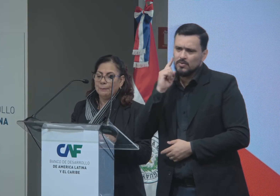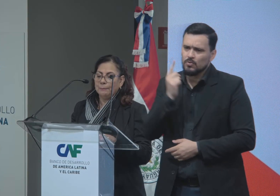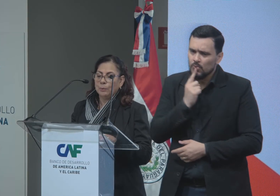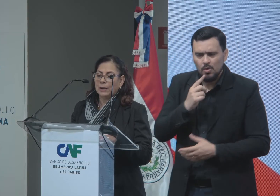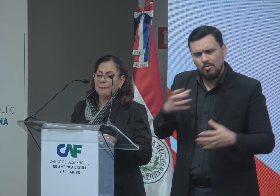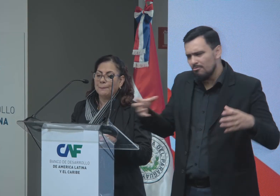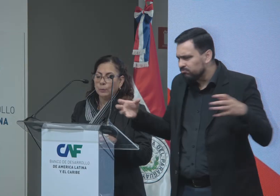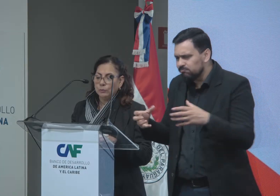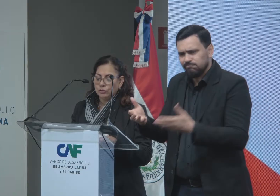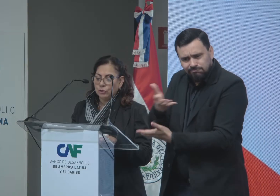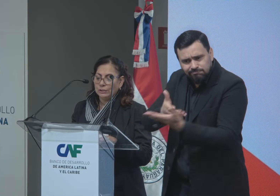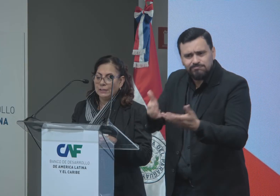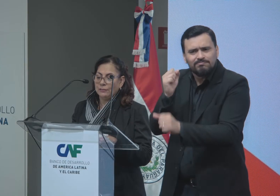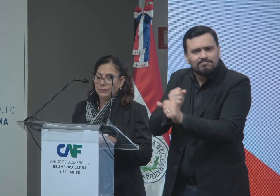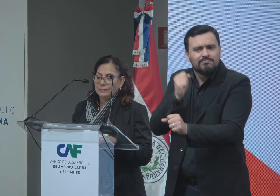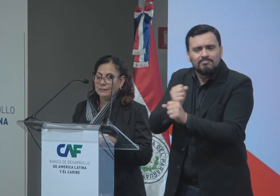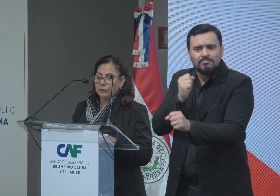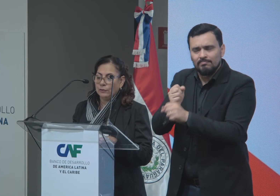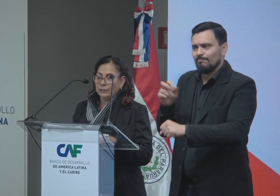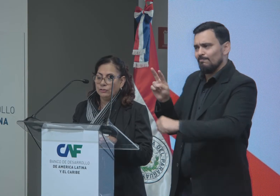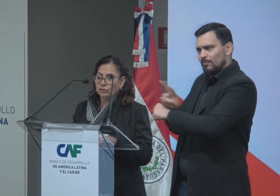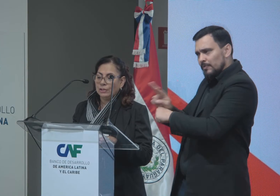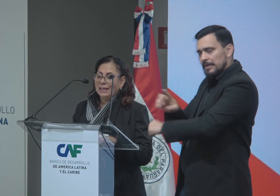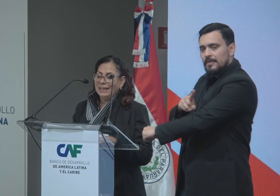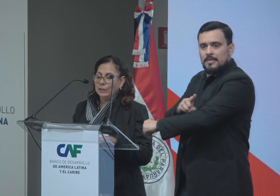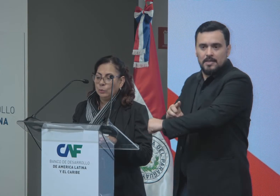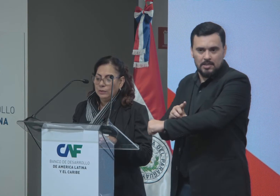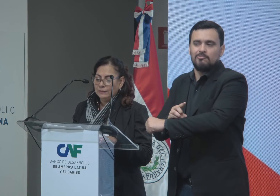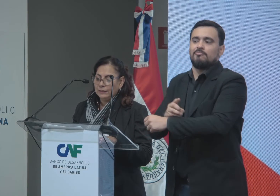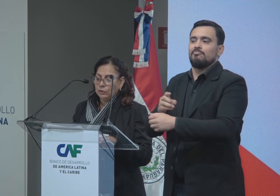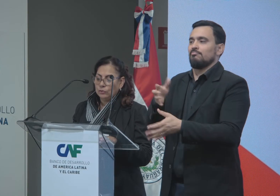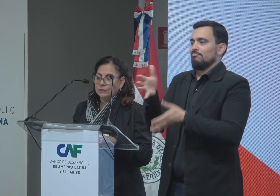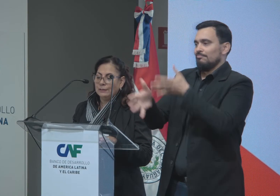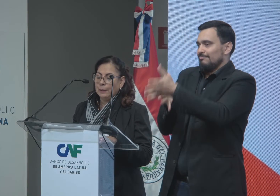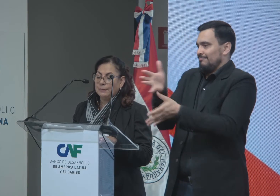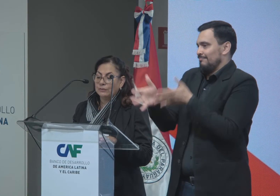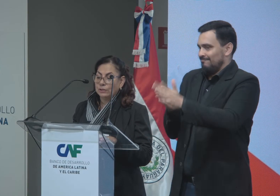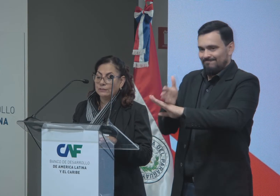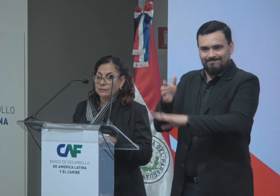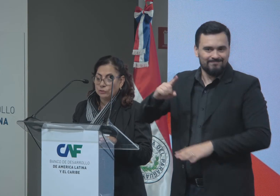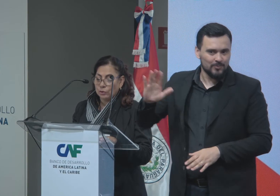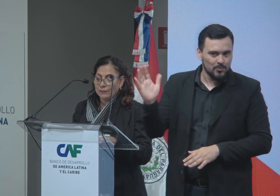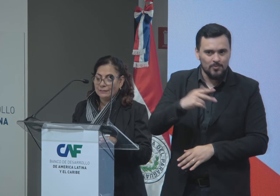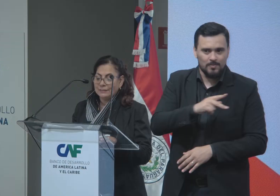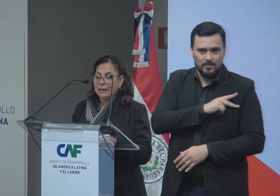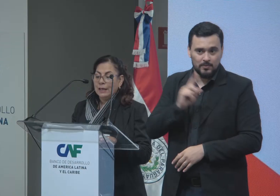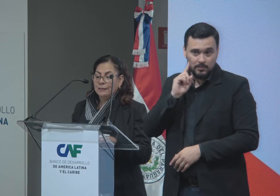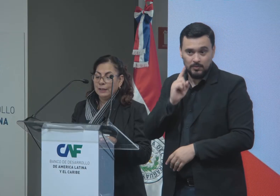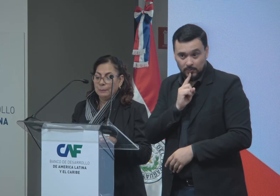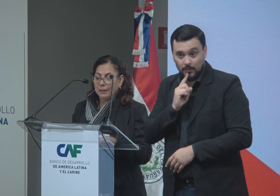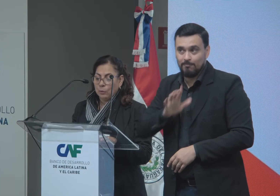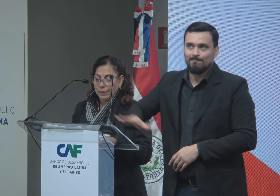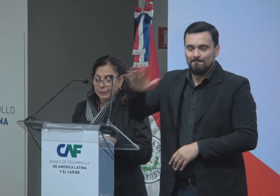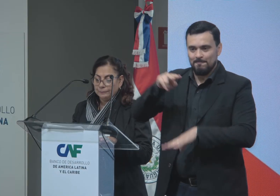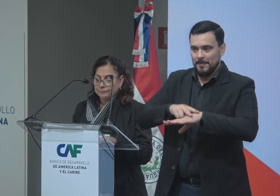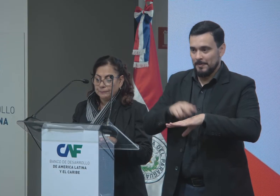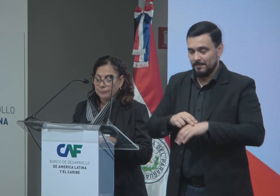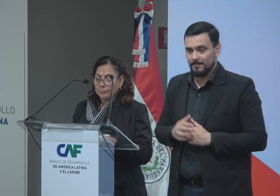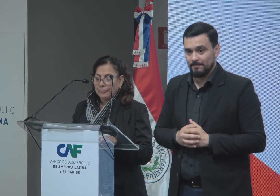trabajan por la promoción y defensa de los derechos lingüísticos de las personas sordas del